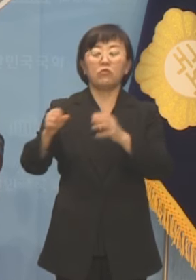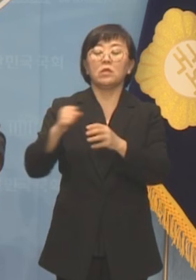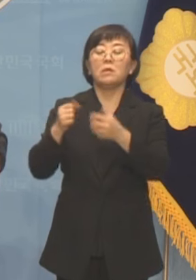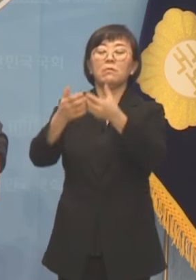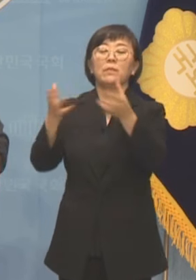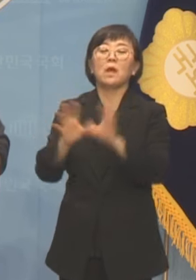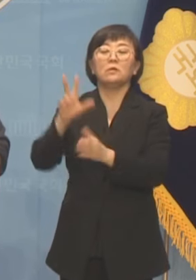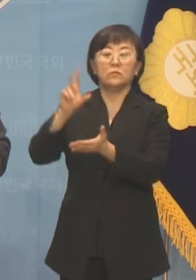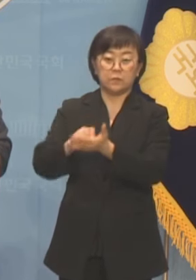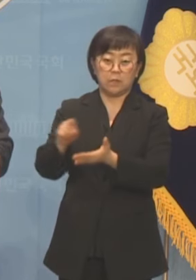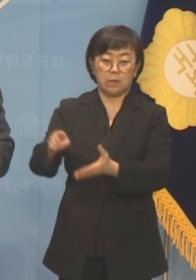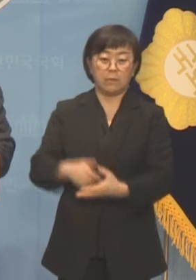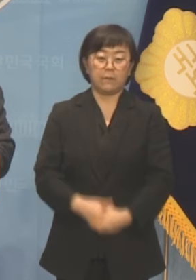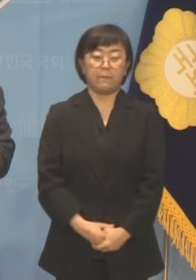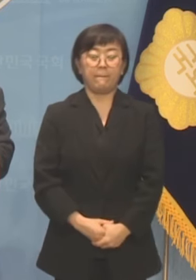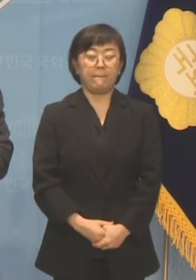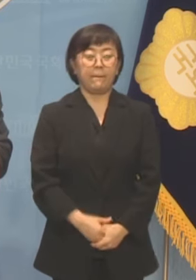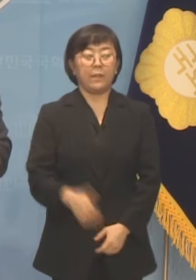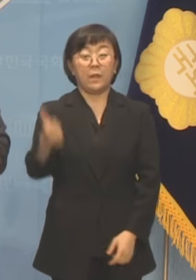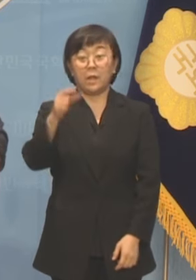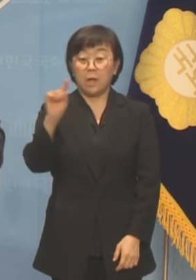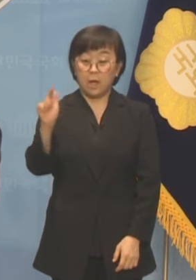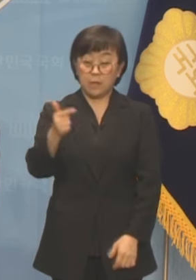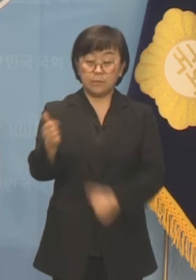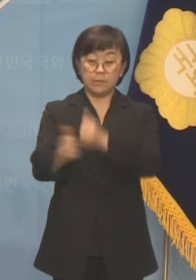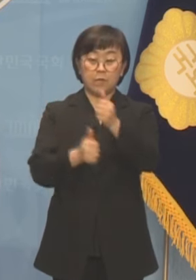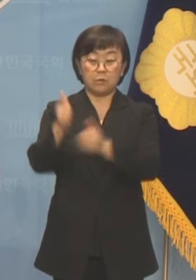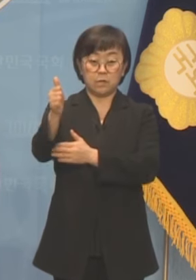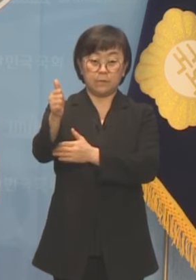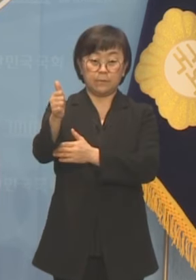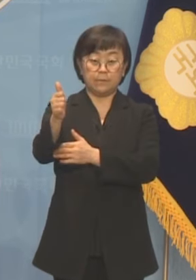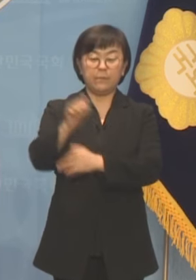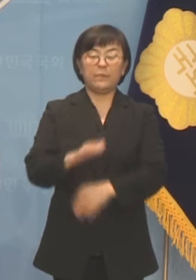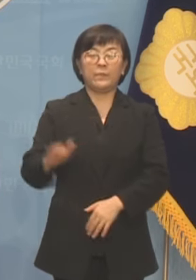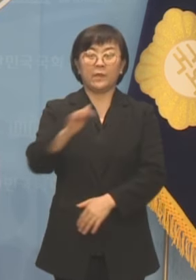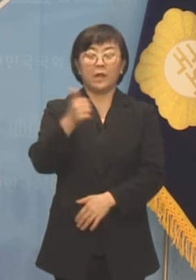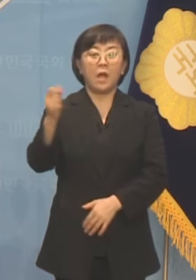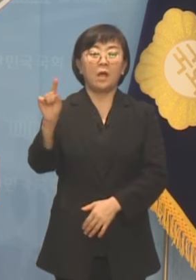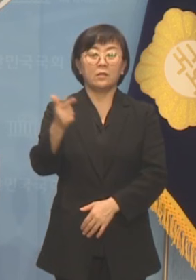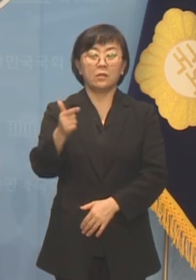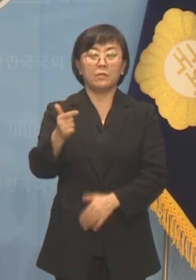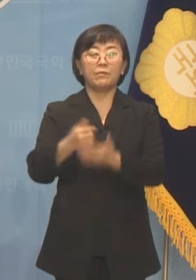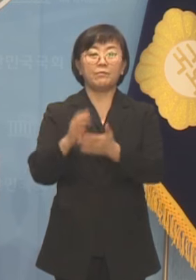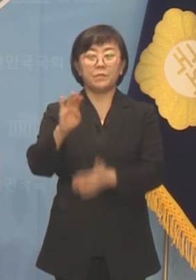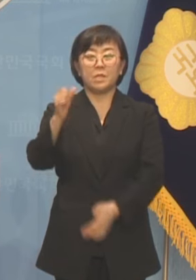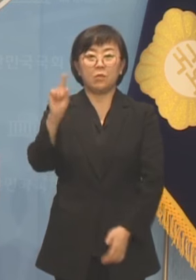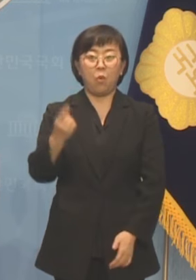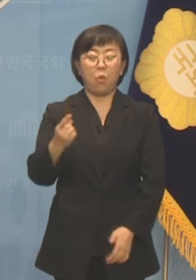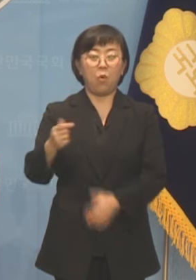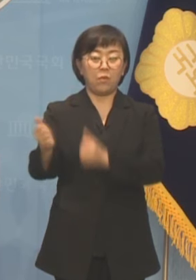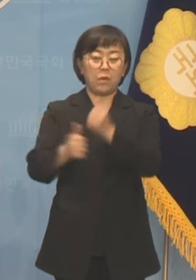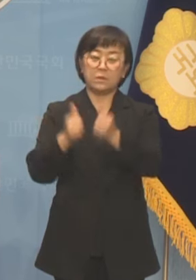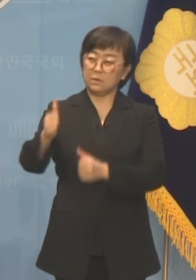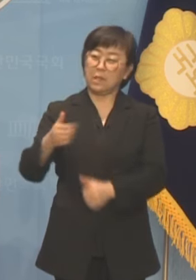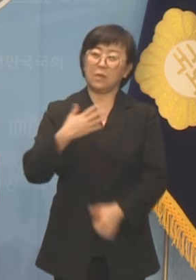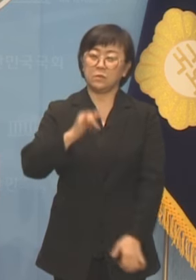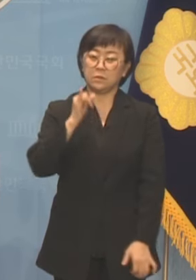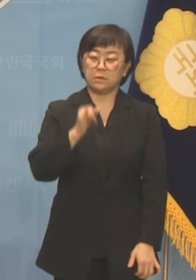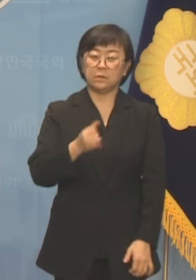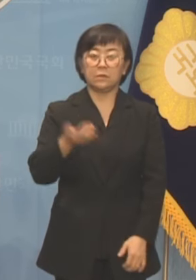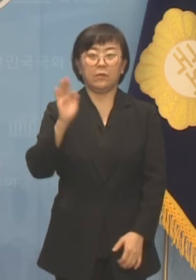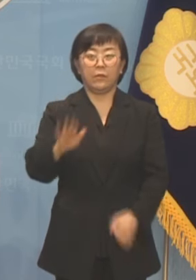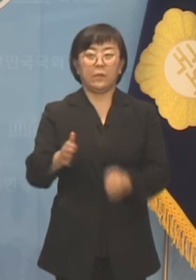잘못이고 그것을 한동은 비대 위원장 저희는 한동은 비오 원장이라 부르는데요 몰리가 없습니다